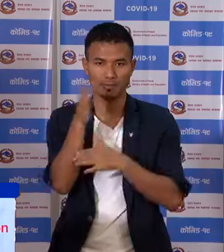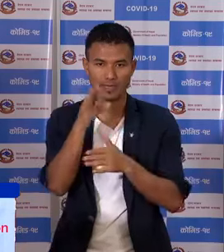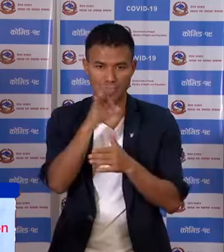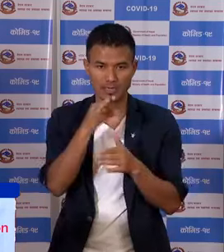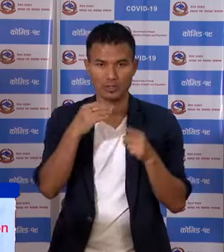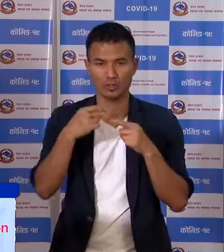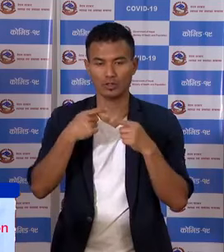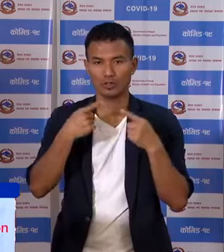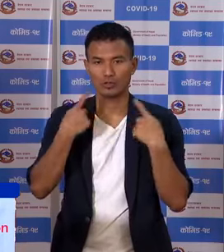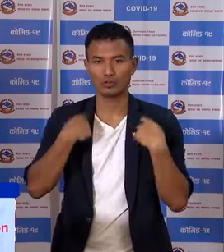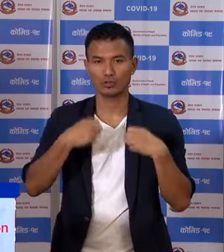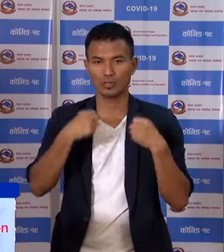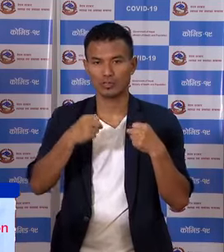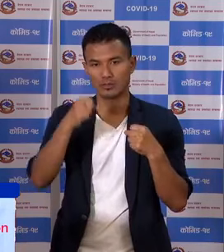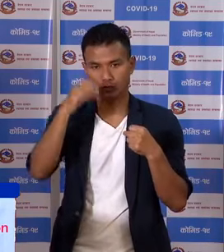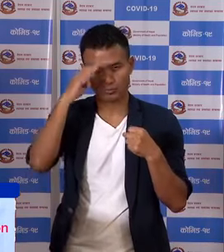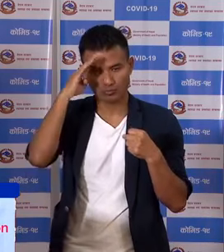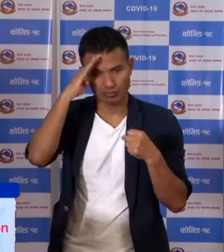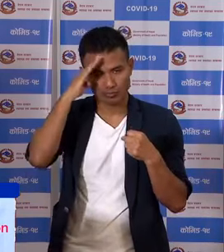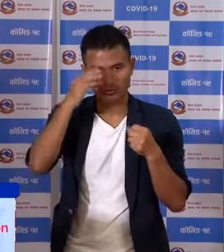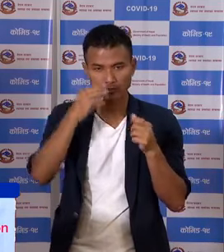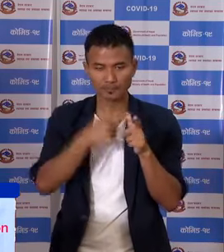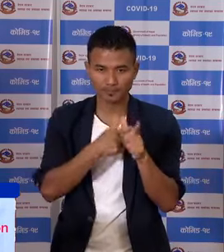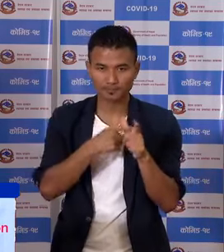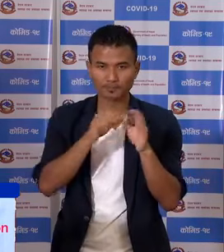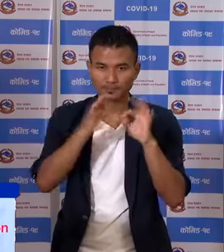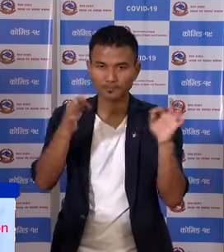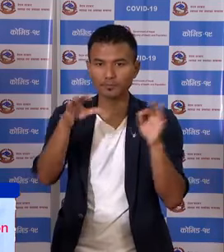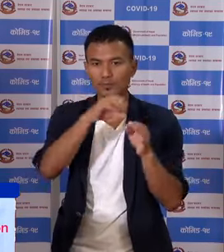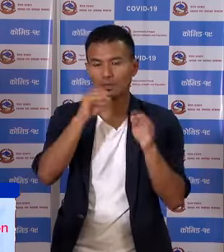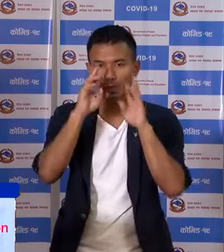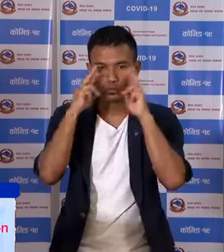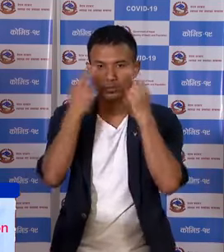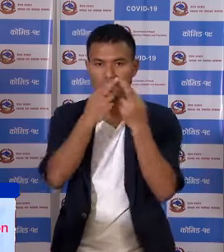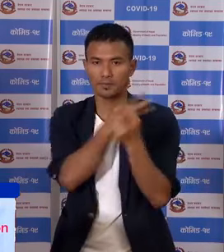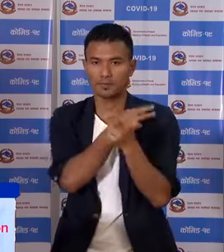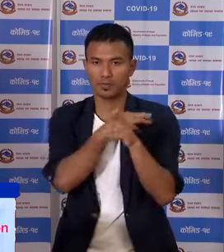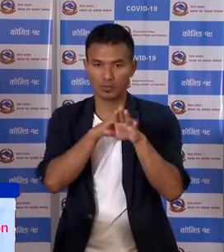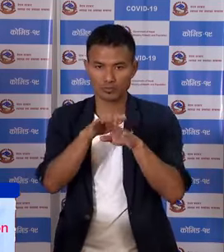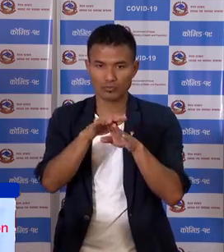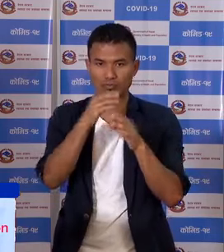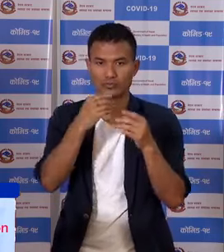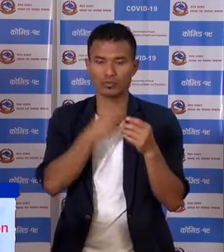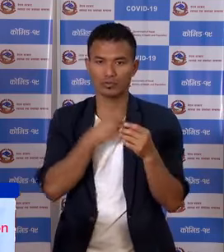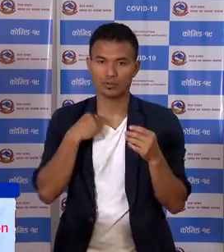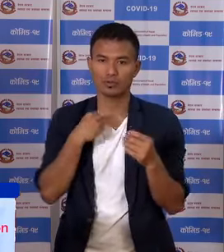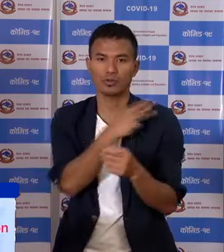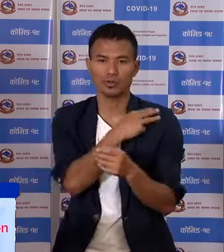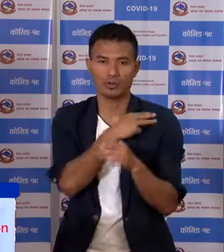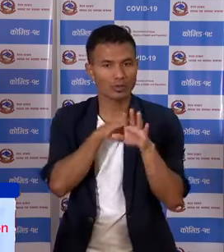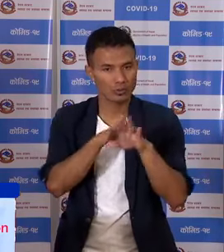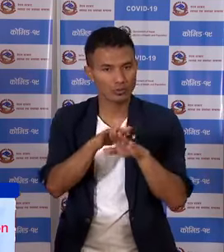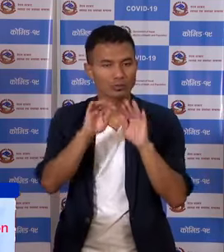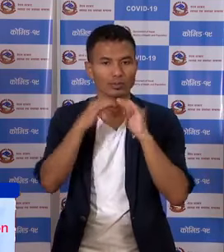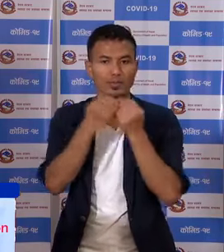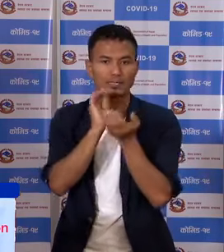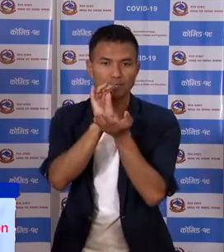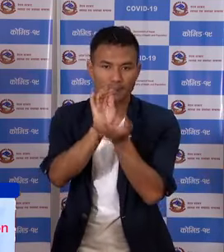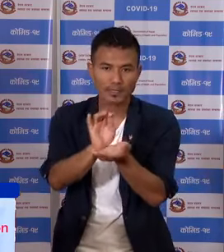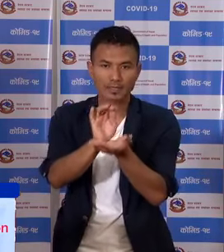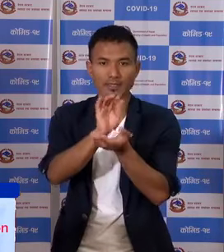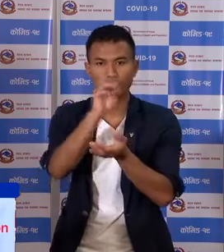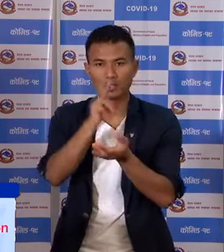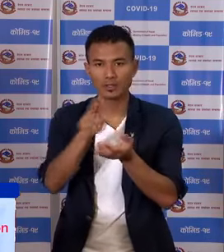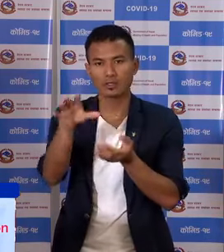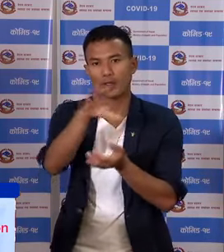स्वास्त शुरक्ष कर्मी संपूर्ण सुरक्ष कर्मी लाई रोगिके मत